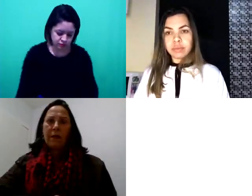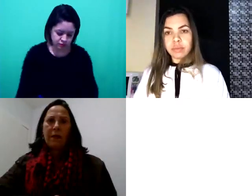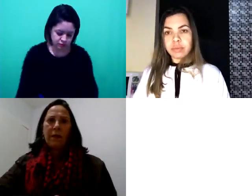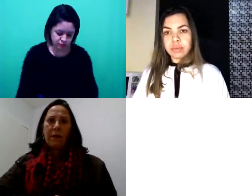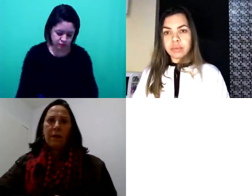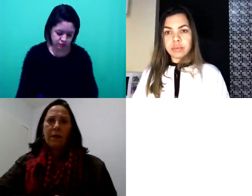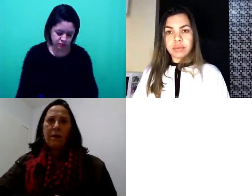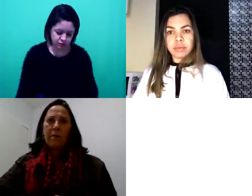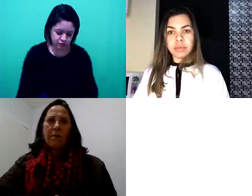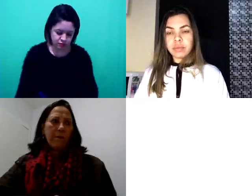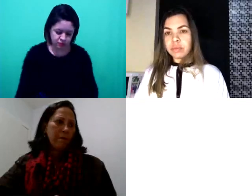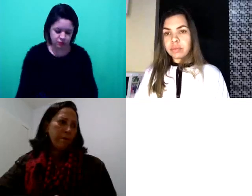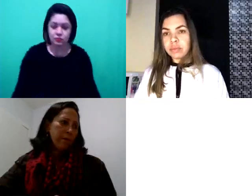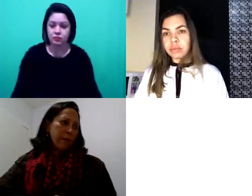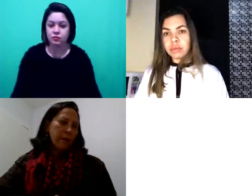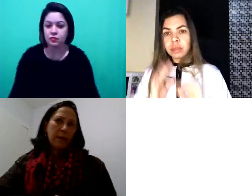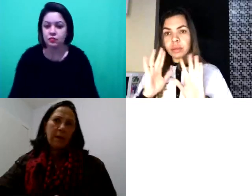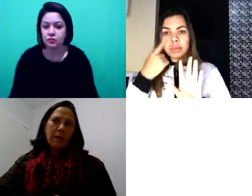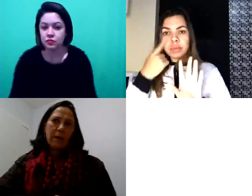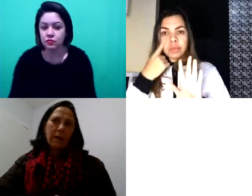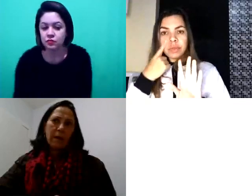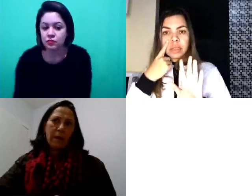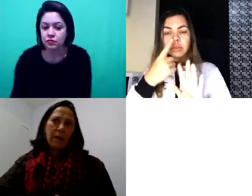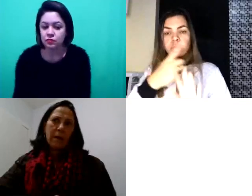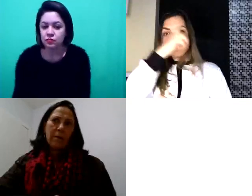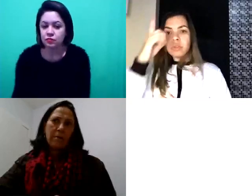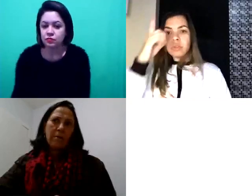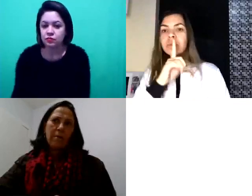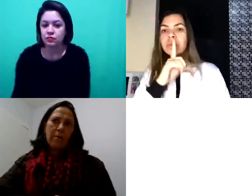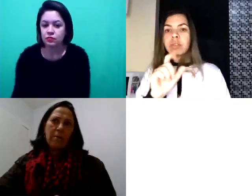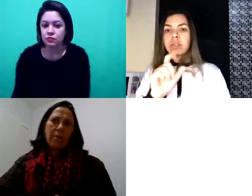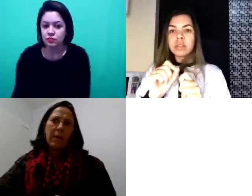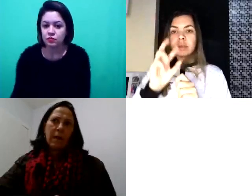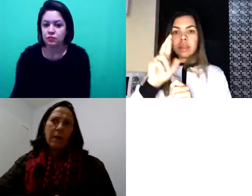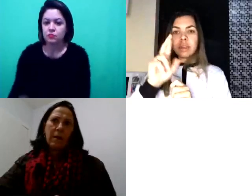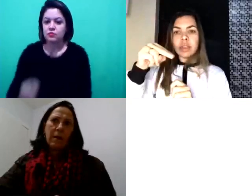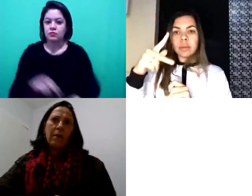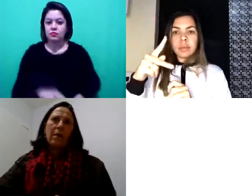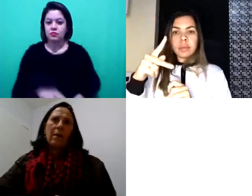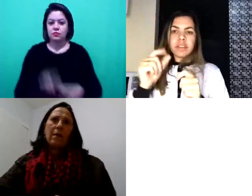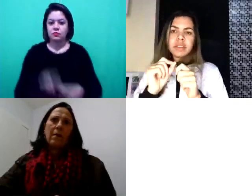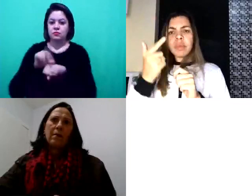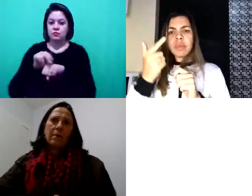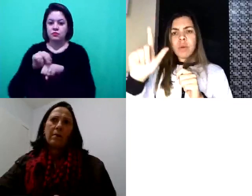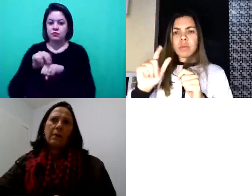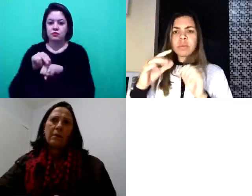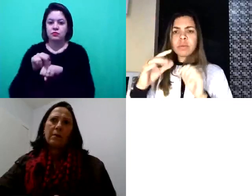Daí, em vez de a gente fazer pelo RNP, a gente pode fazer pelo StreamYard, né? Que daí todos os alunos ficam lá no YouTube. 4 de agosto,